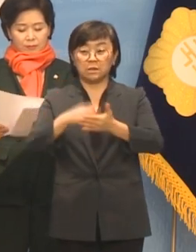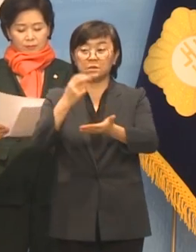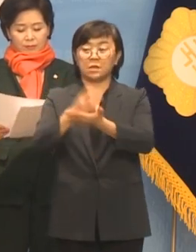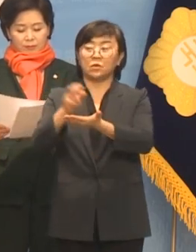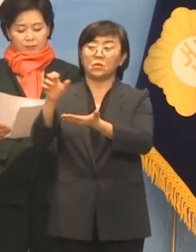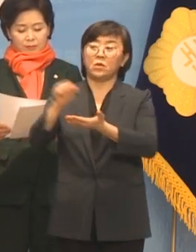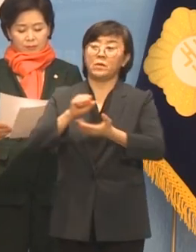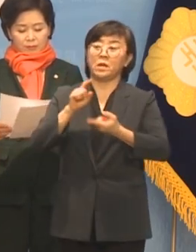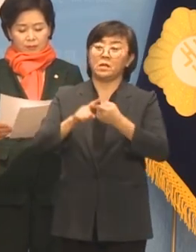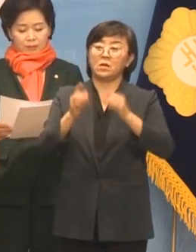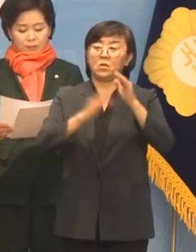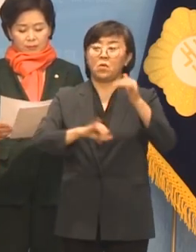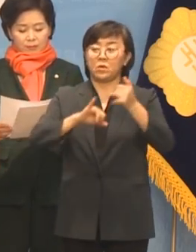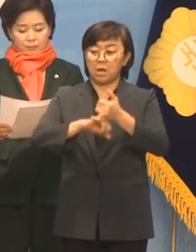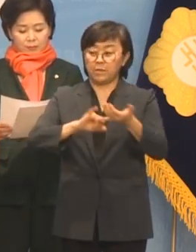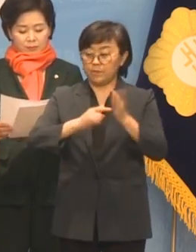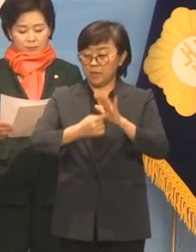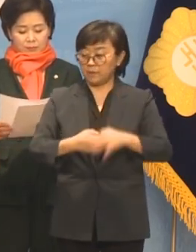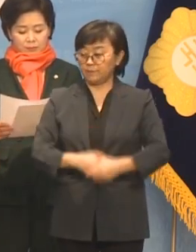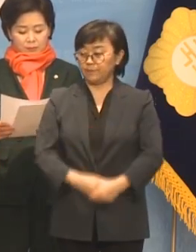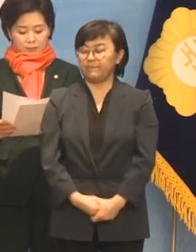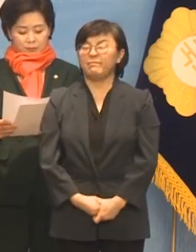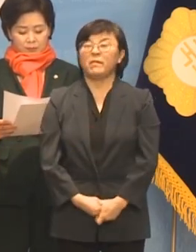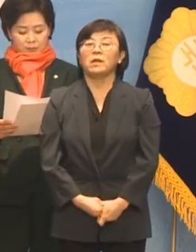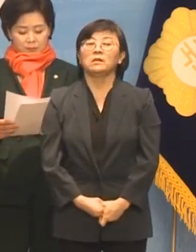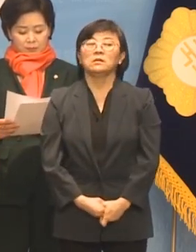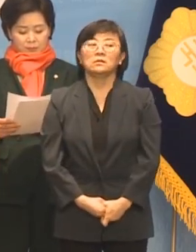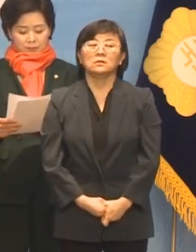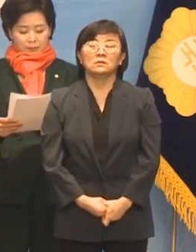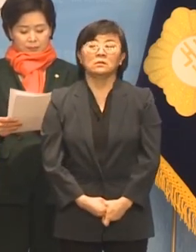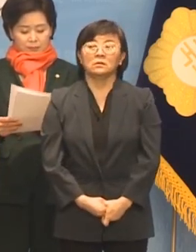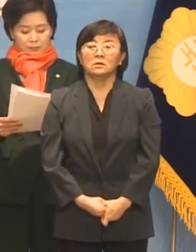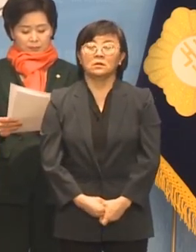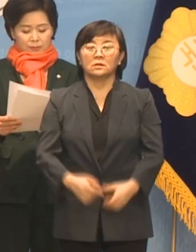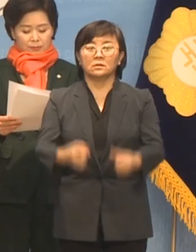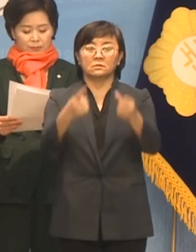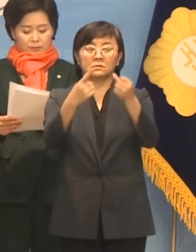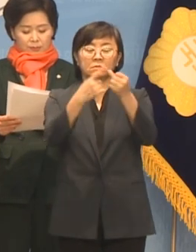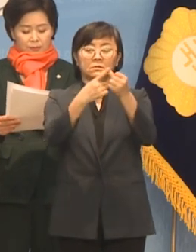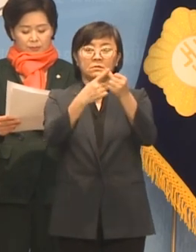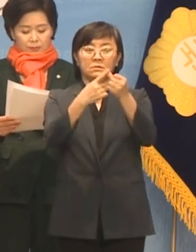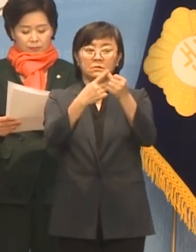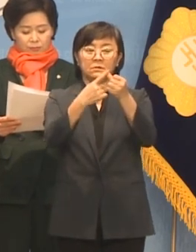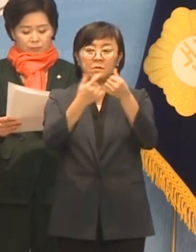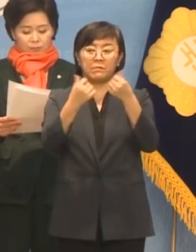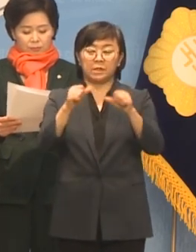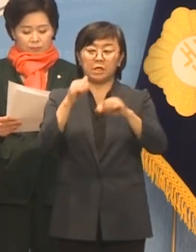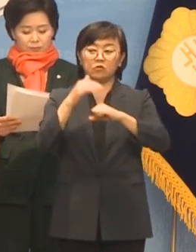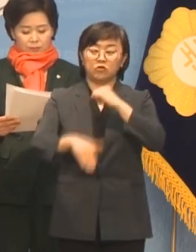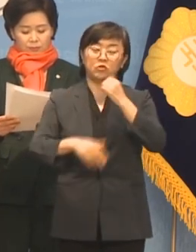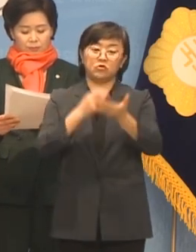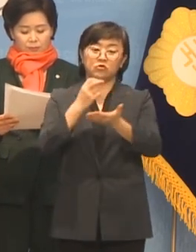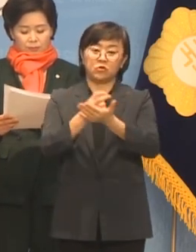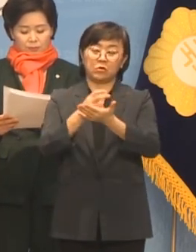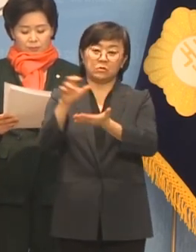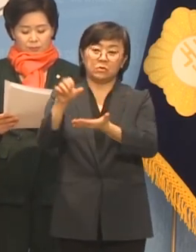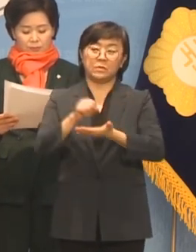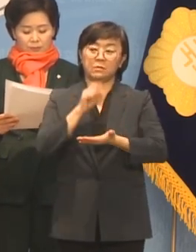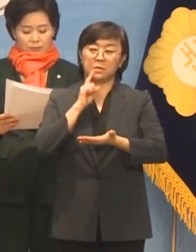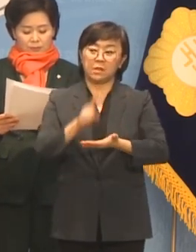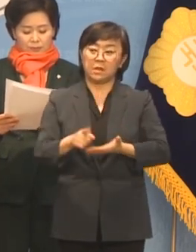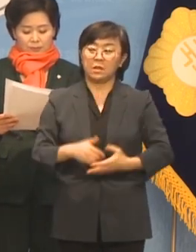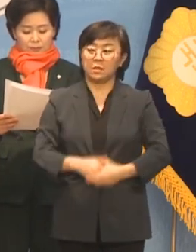도입에 관한 공약을 발표하도록 하겠습니다. 첫째, 파탄주의 규정을